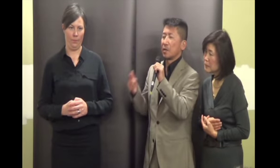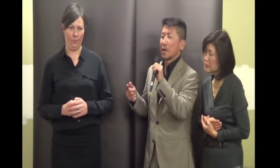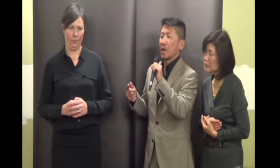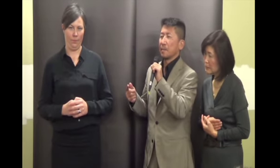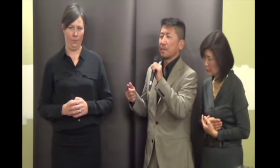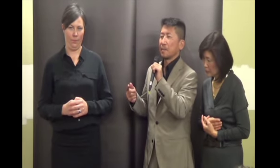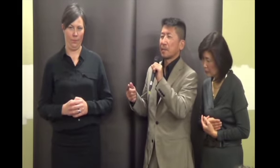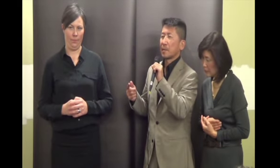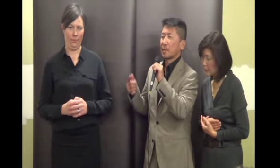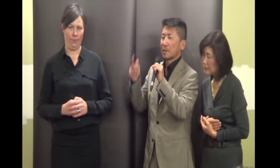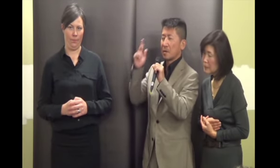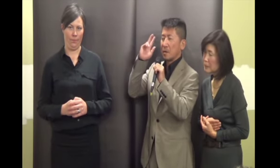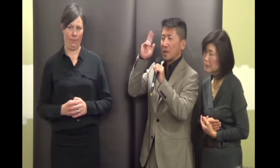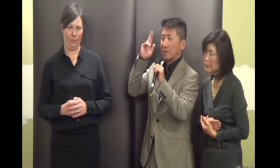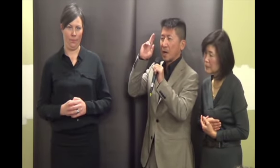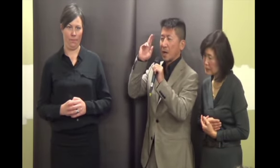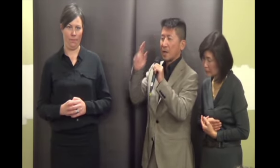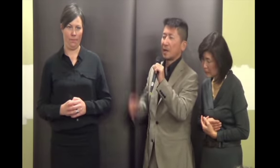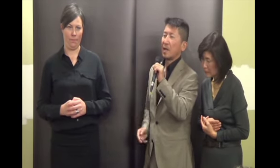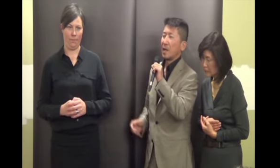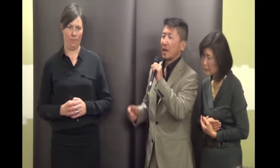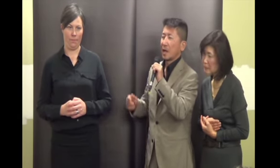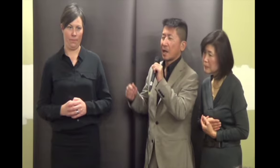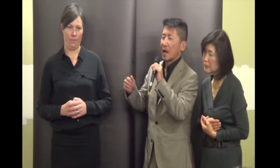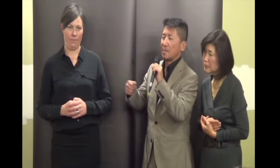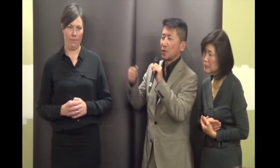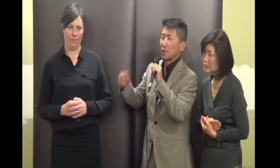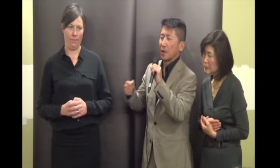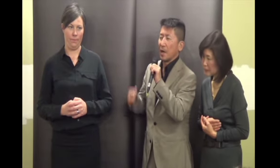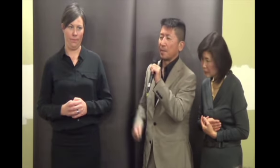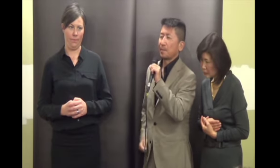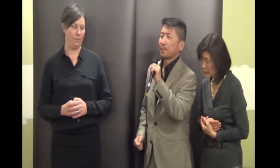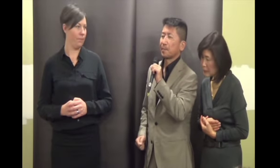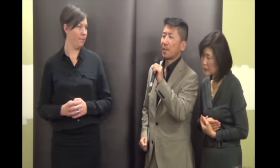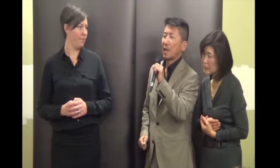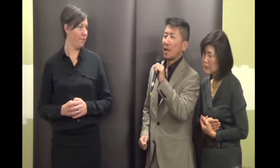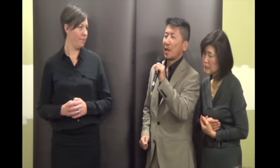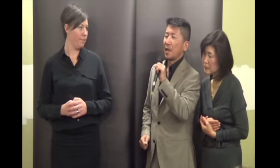病院とか床屋とか買い物とか